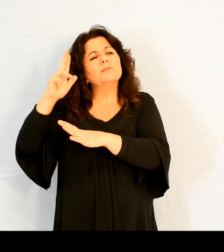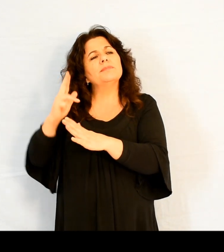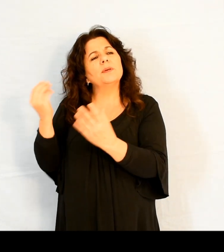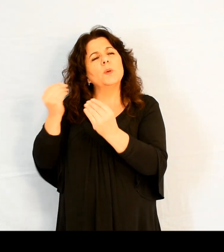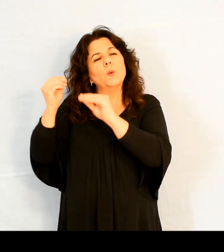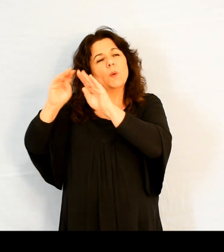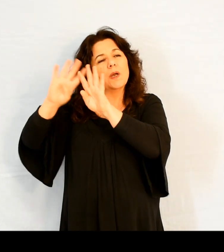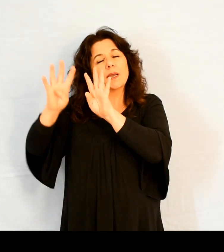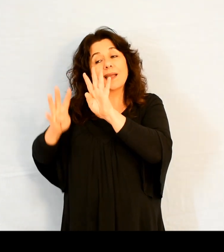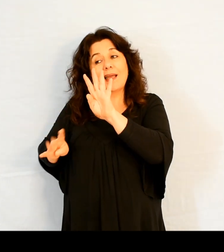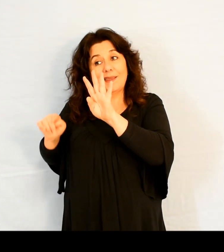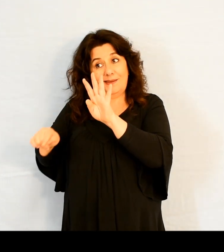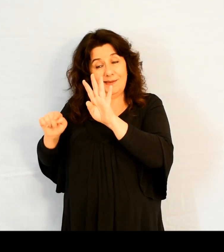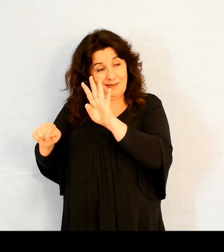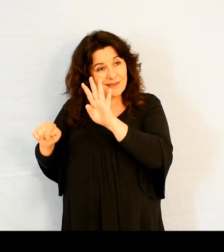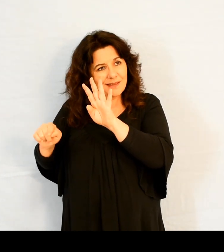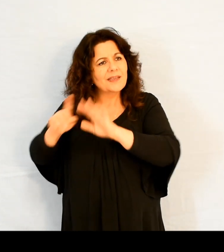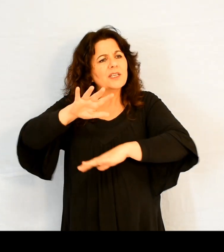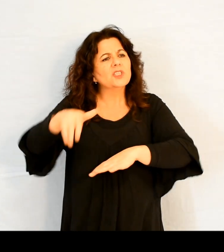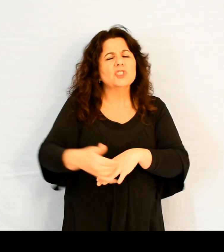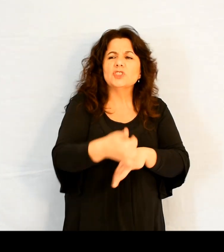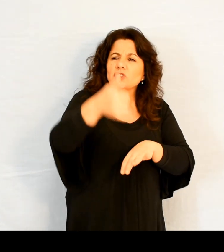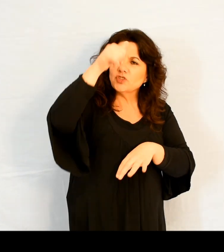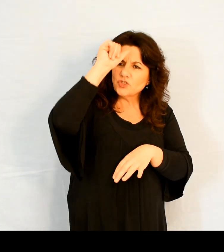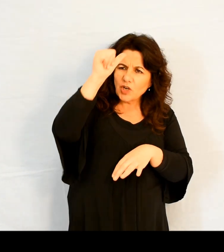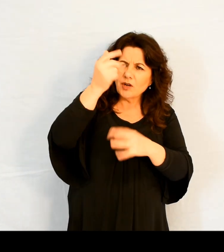après le baptême proclamé par Jean.